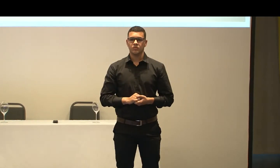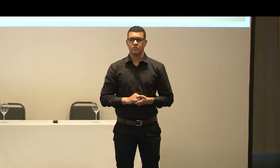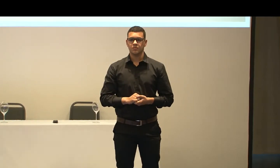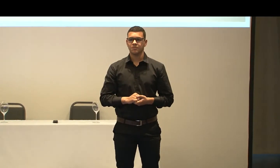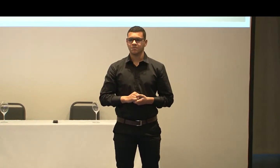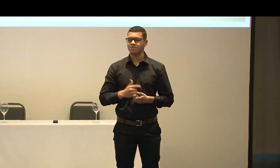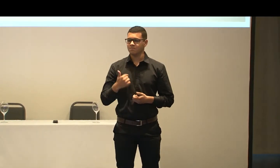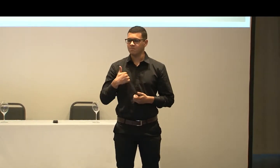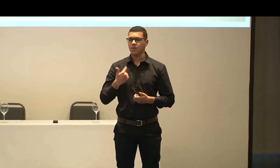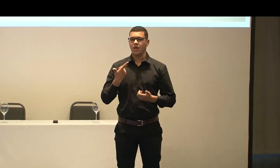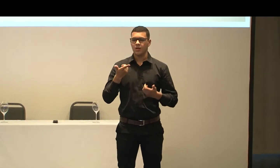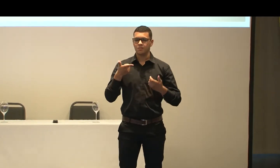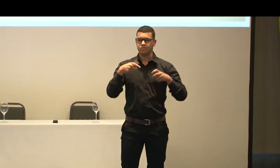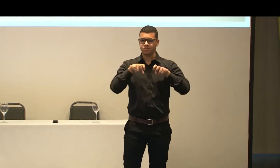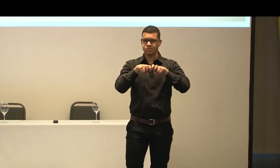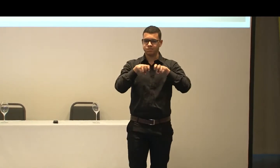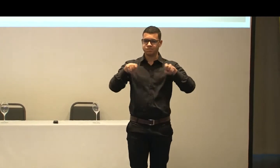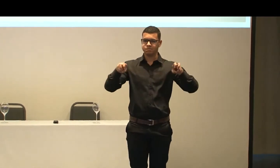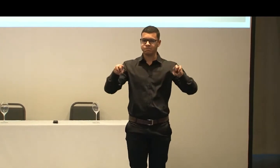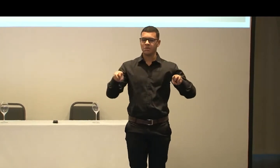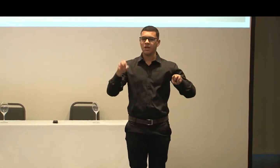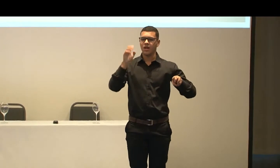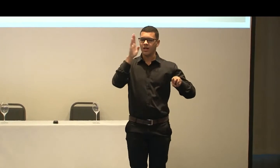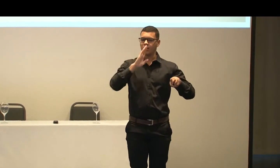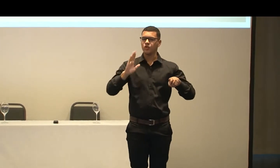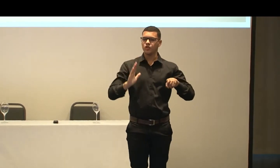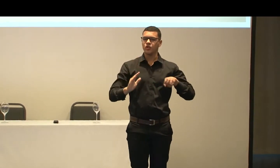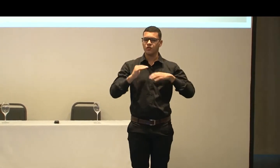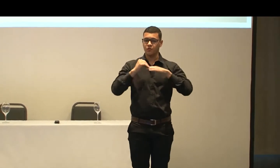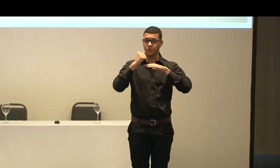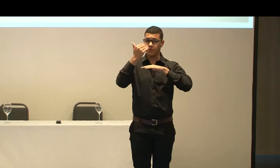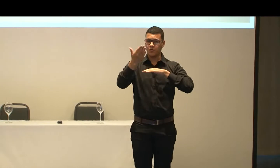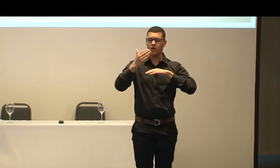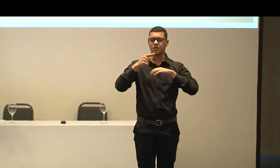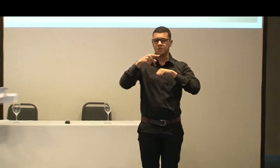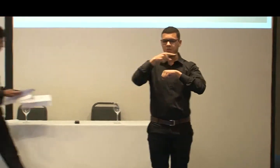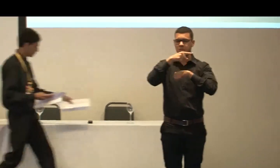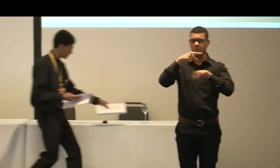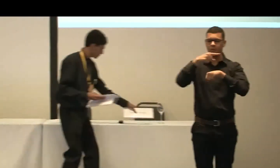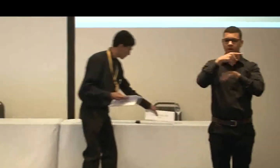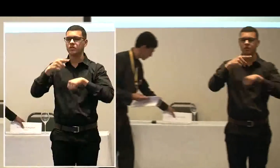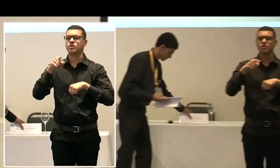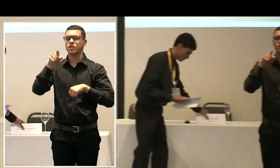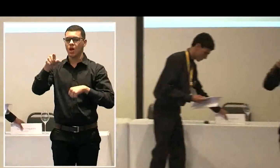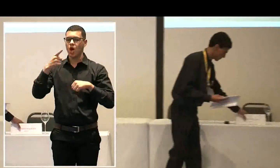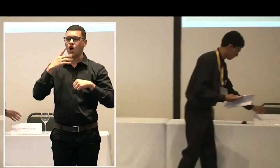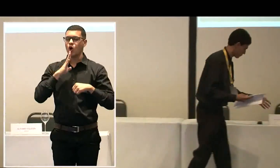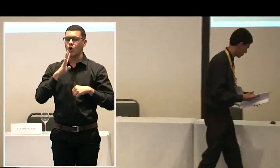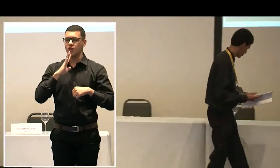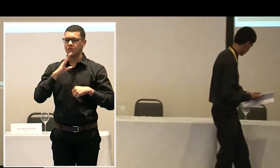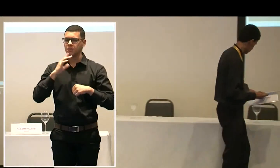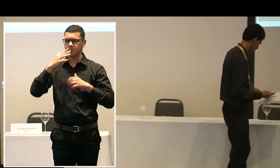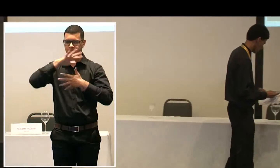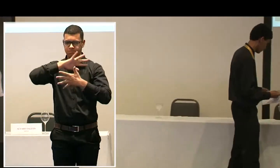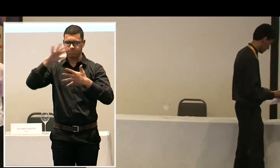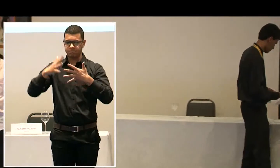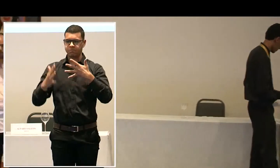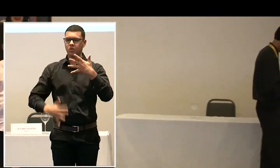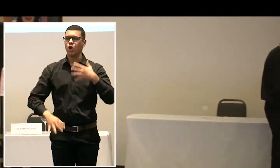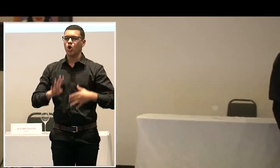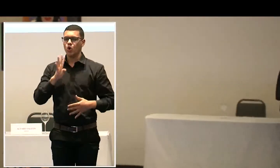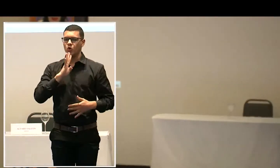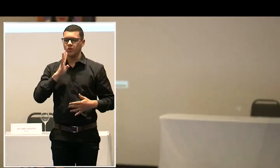para compor a mesa redonda internacional, produção de conhecimento em língua de sinais, conhecendo